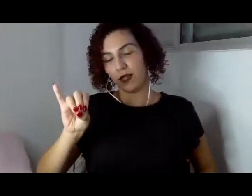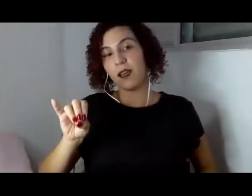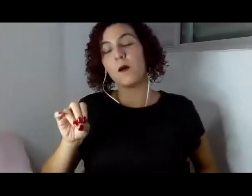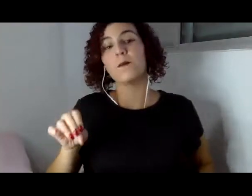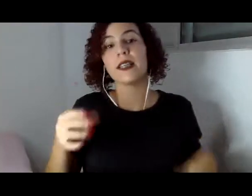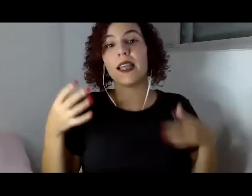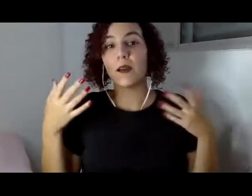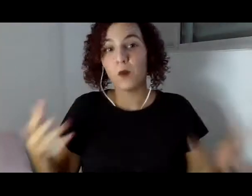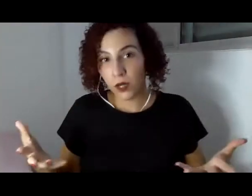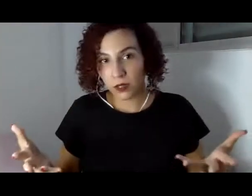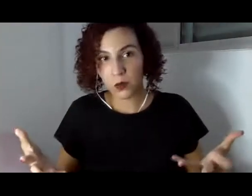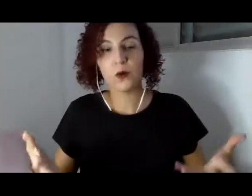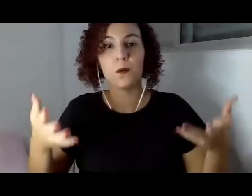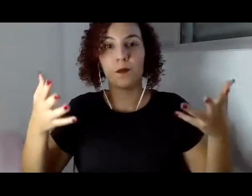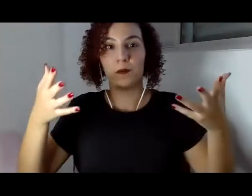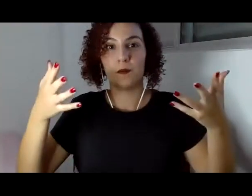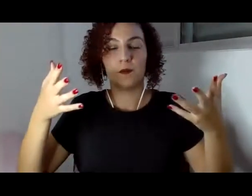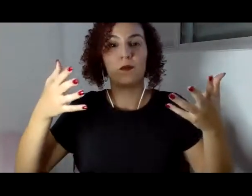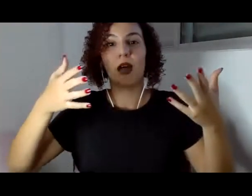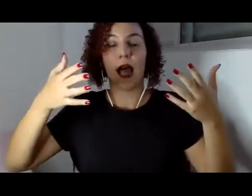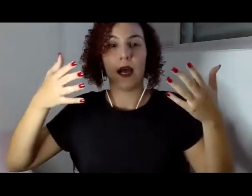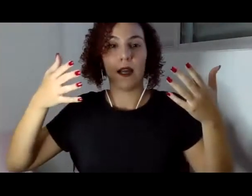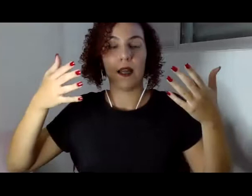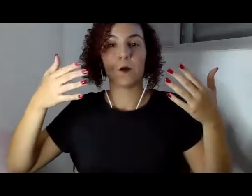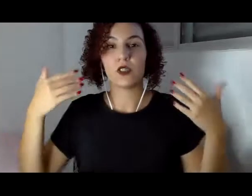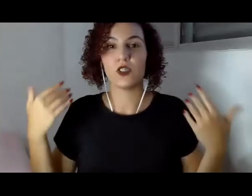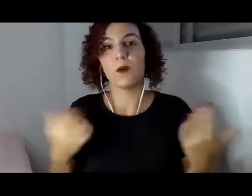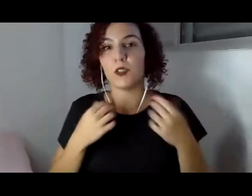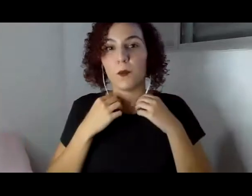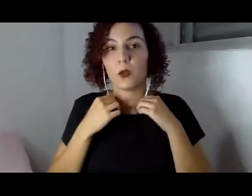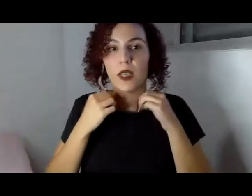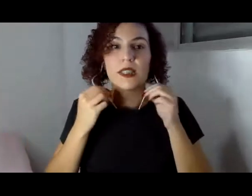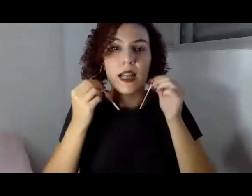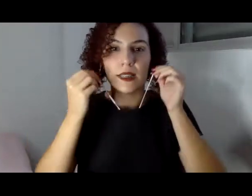oi, mas ele é muito o que a gente